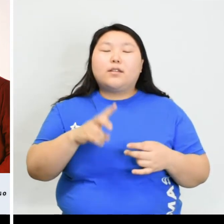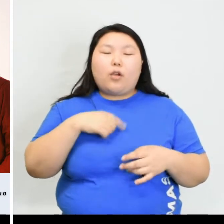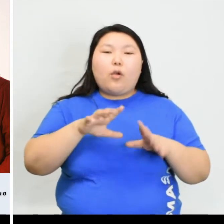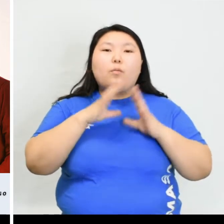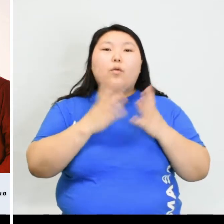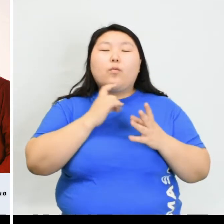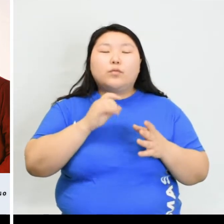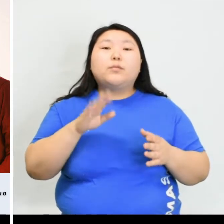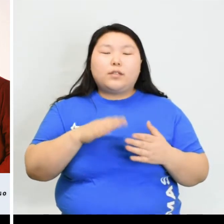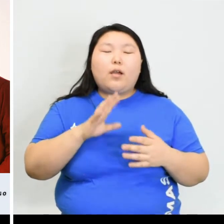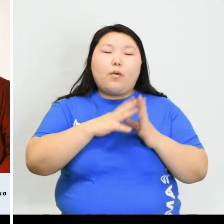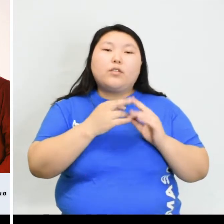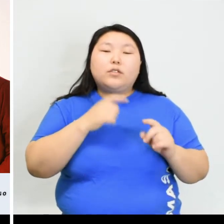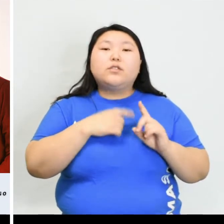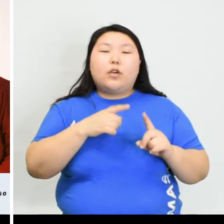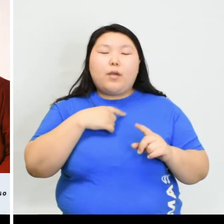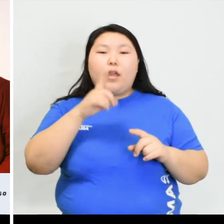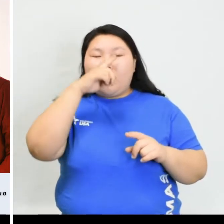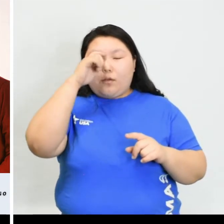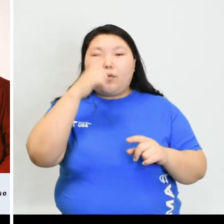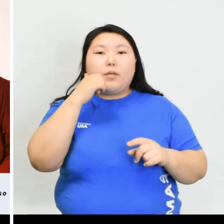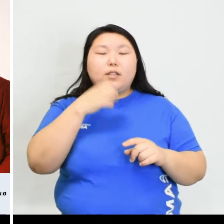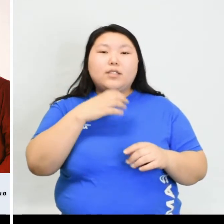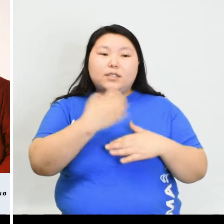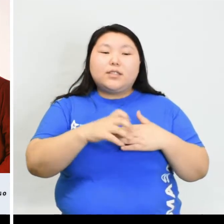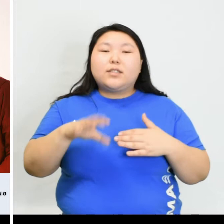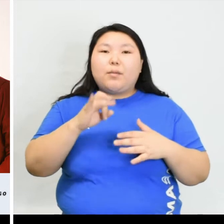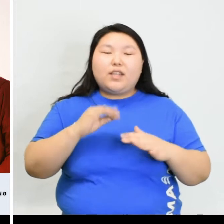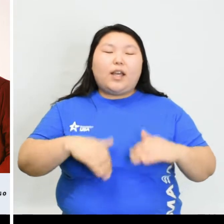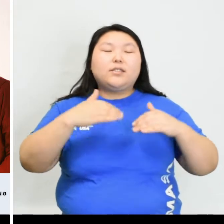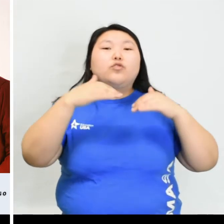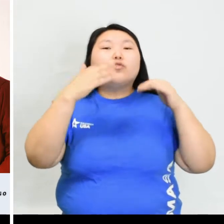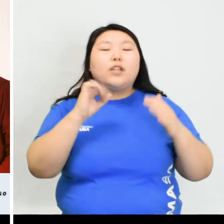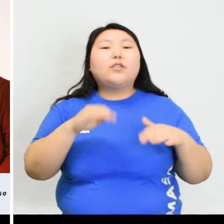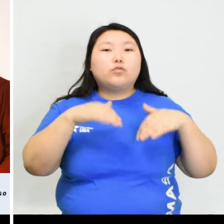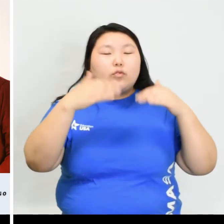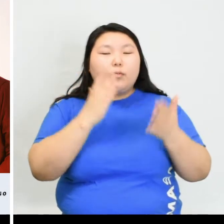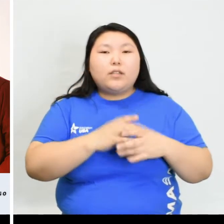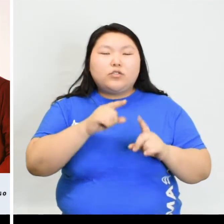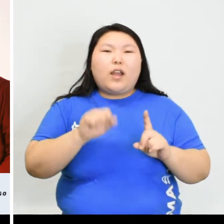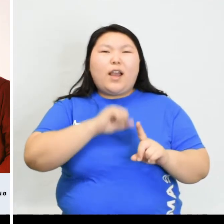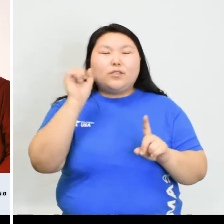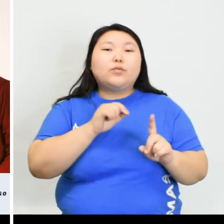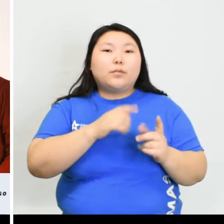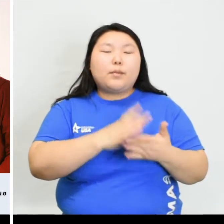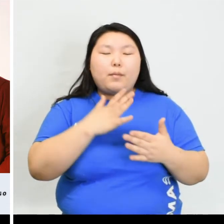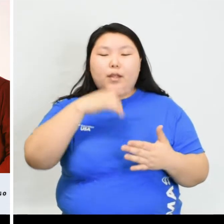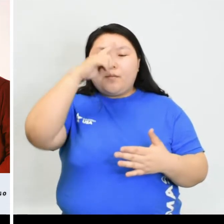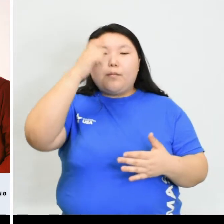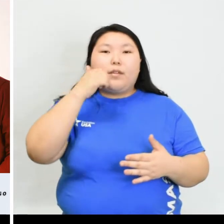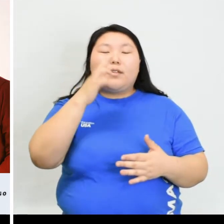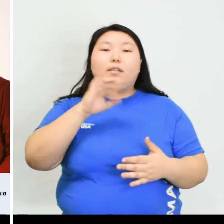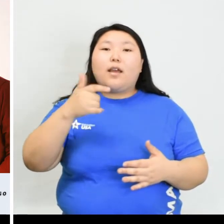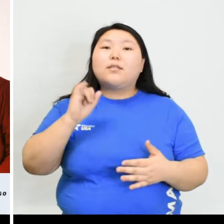те. Гэхдээ тэр чинь эрүүл мэндийн салбарт яаж хөгжүүлж юм те? Тэр нь жоох асуудалтай багхгүй юу? Манай эрүүл мэндийн даатгал